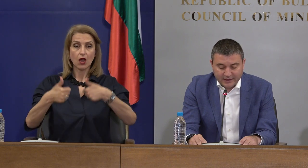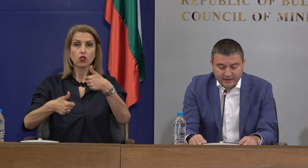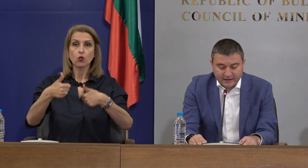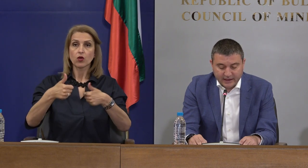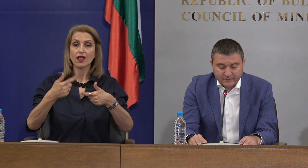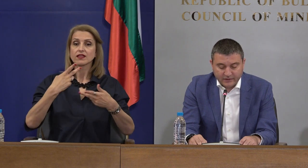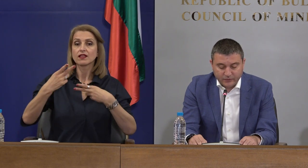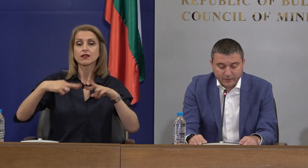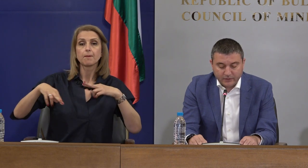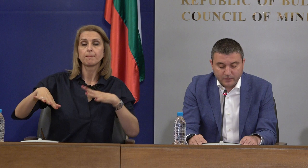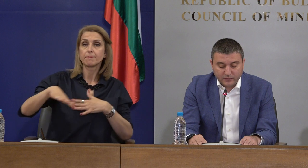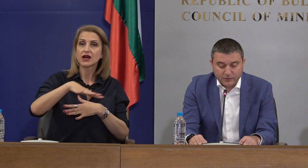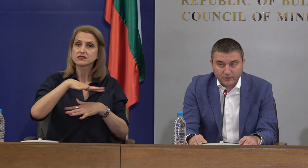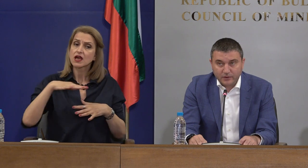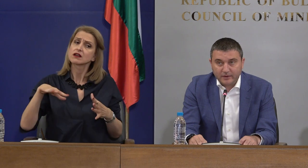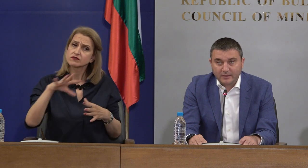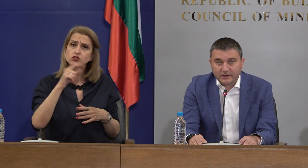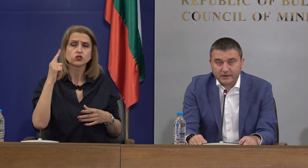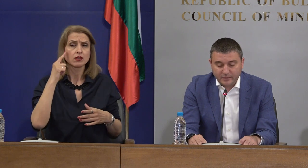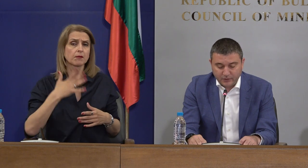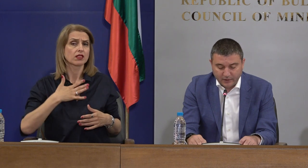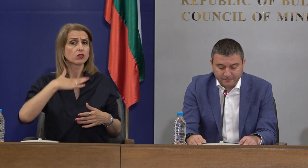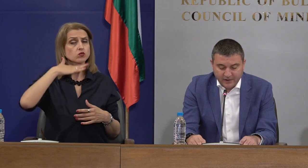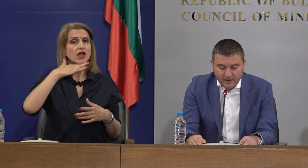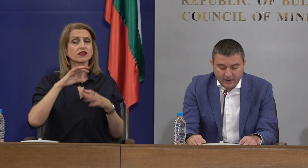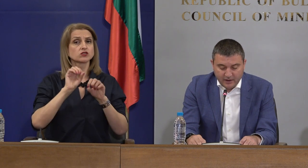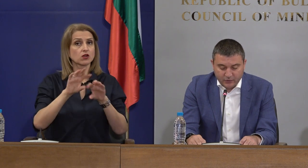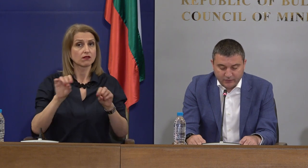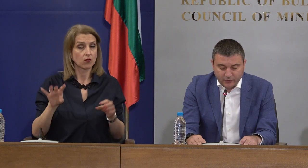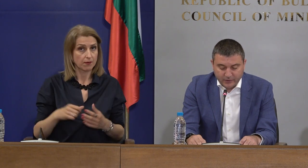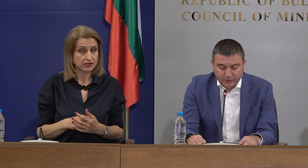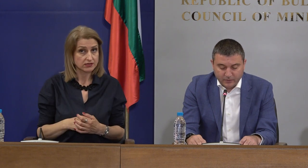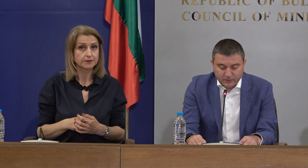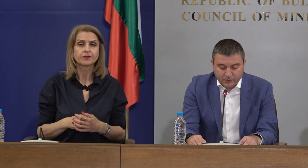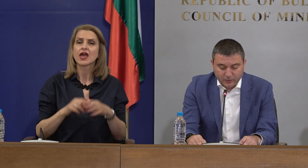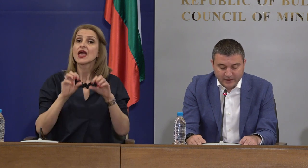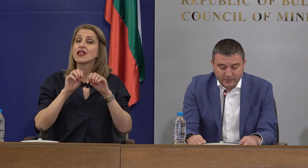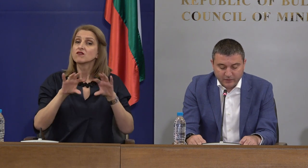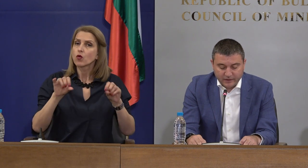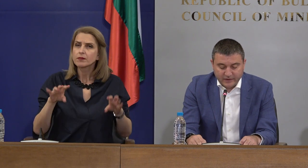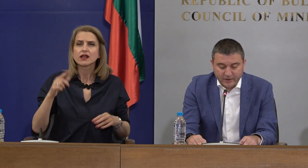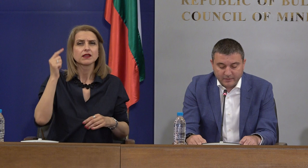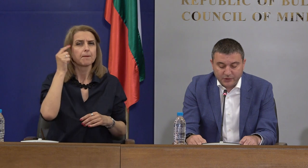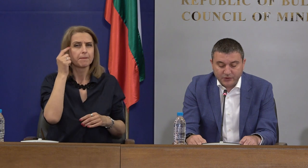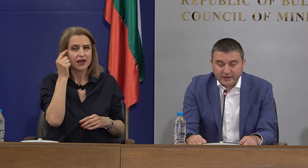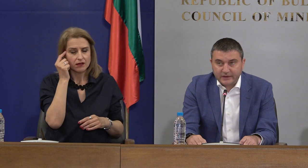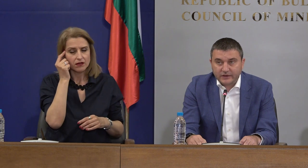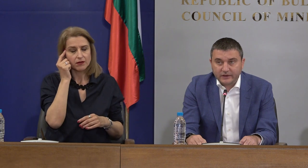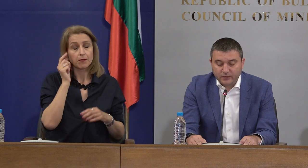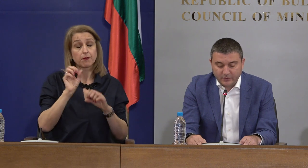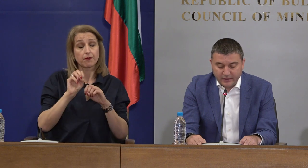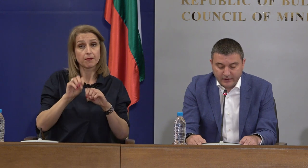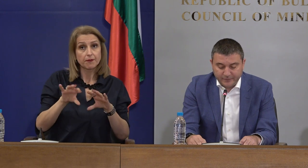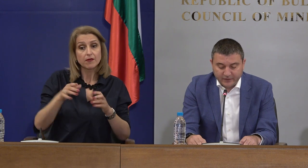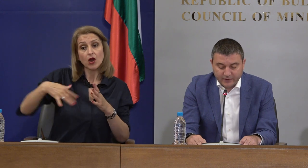където участниците действат информирано, благоразумно и без принуда. Под информирано и благоразумно и без принуда се приема, че участниците